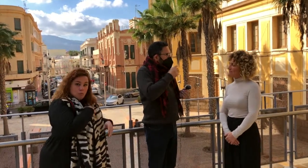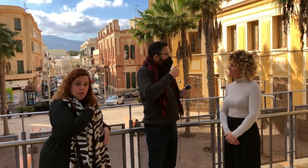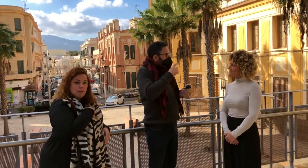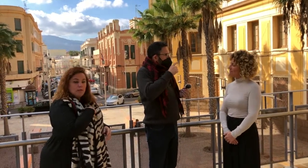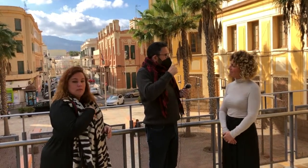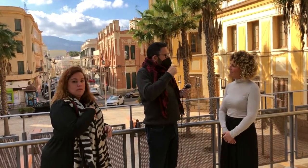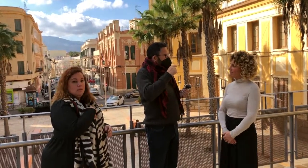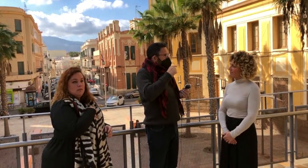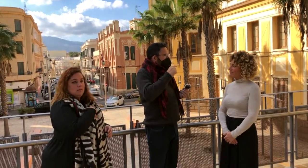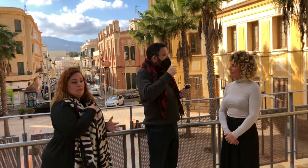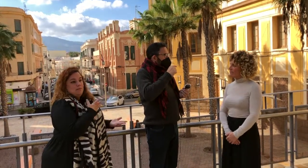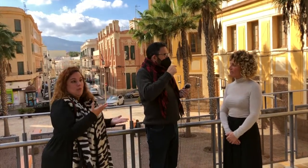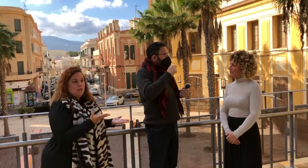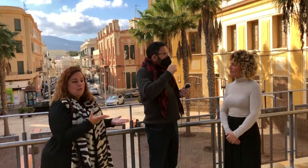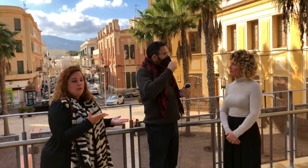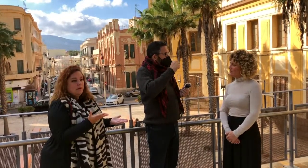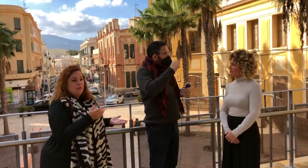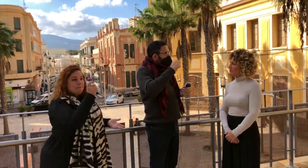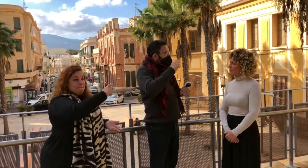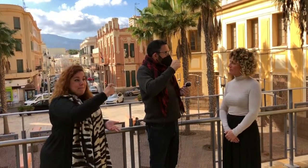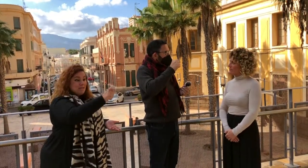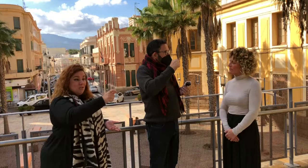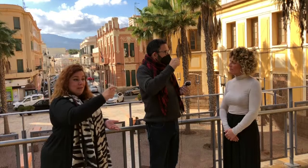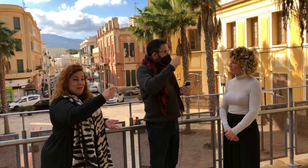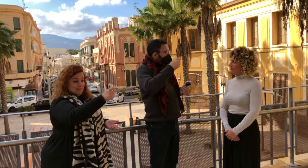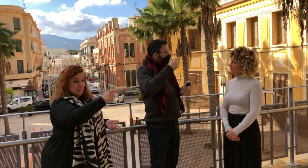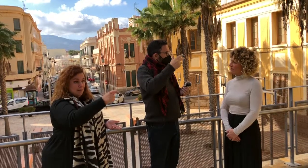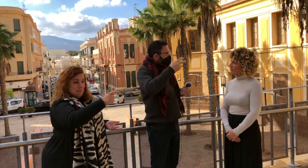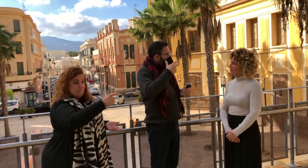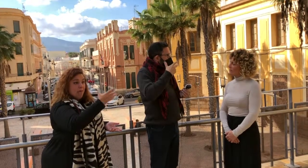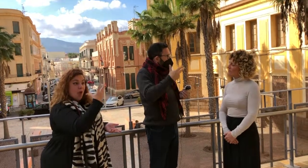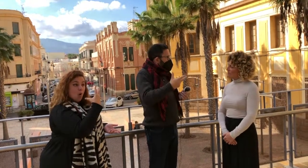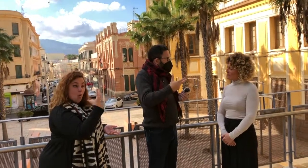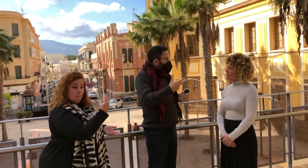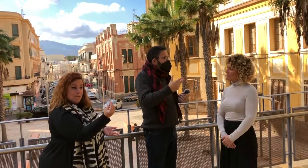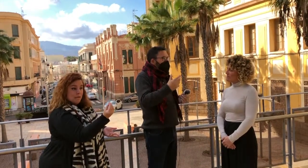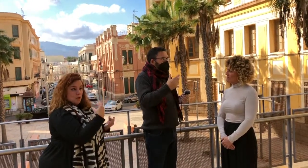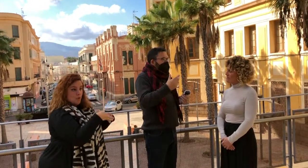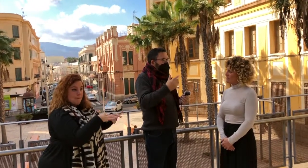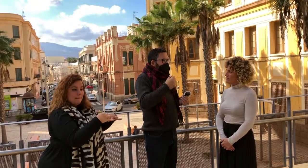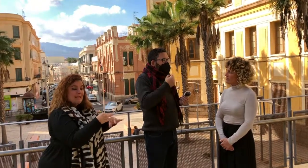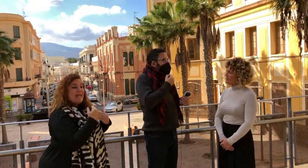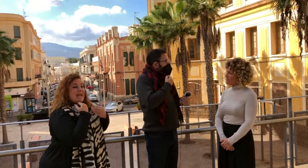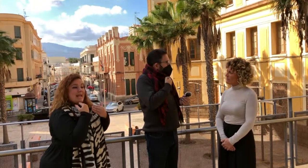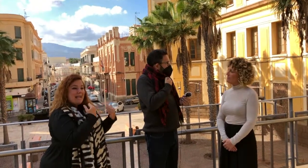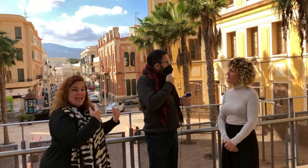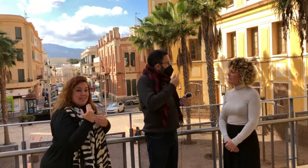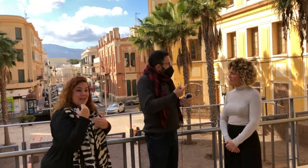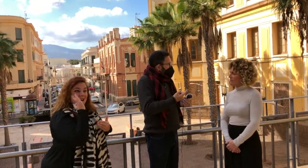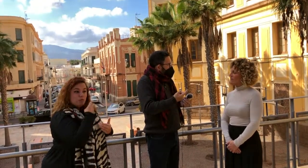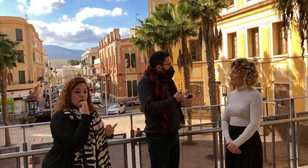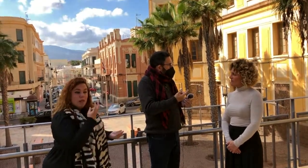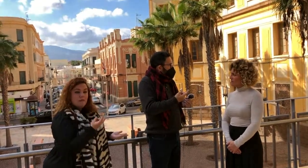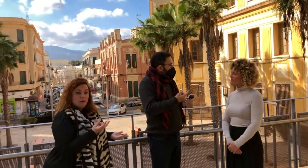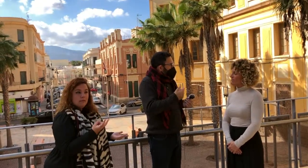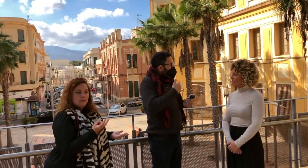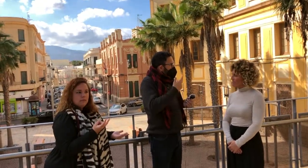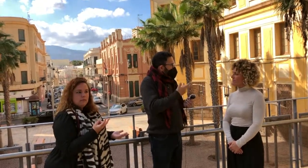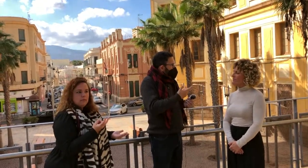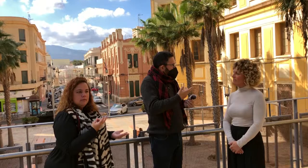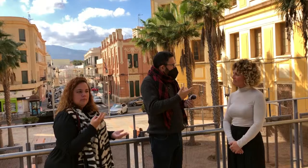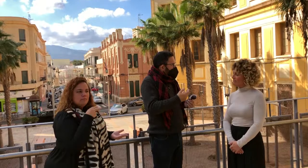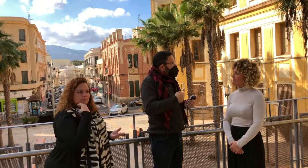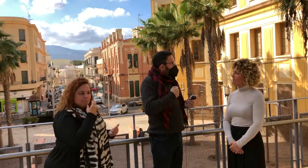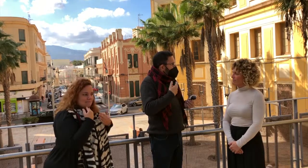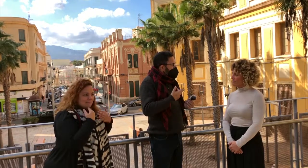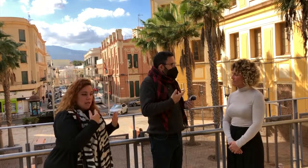Y es que aquel que su forma de entender lo que se le está diciendo es porque me lee los labios, si un